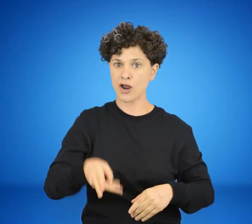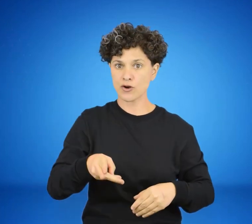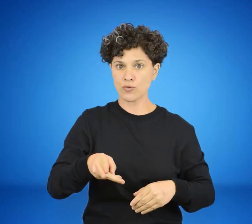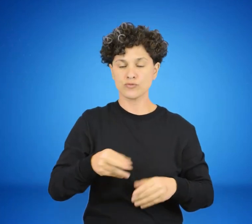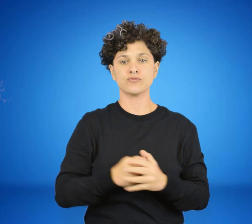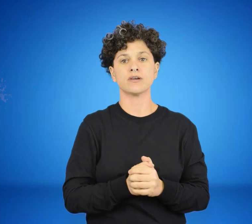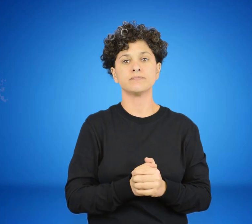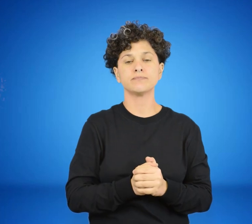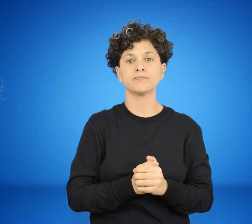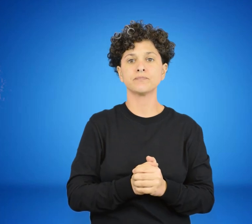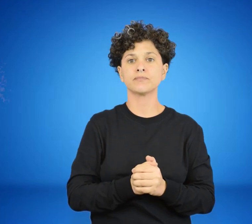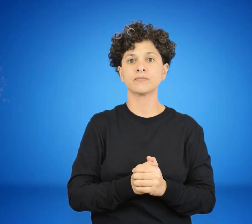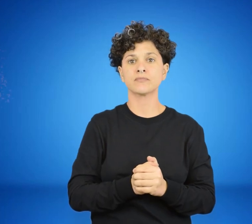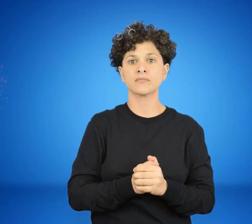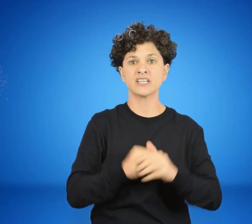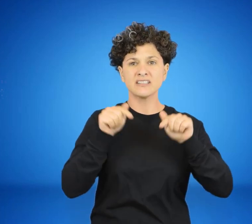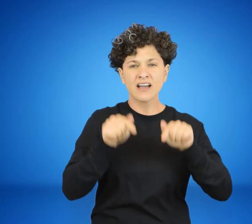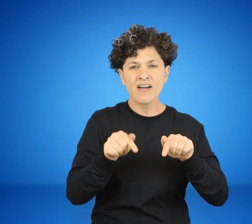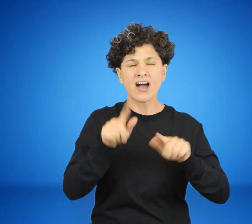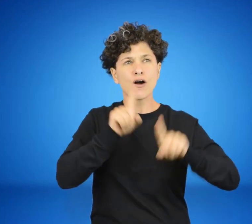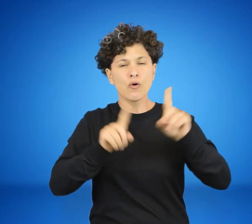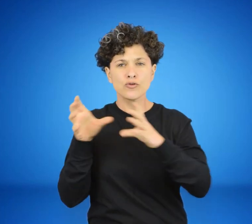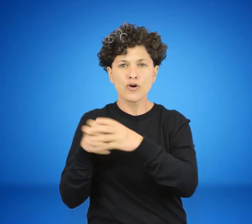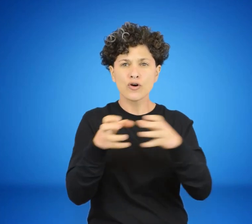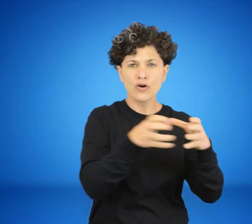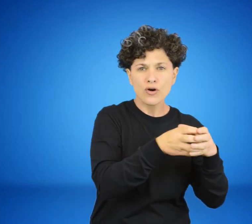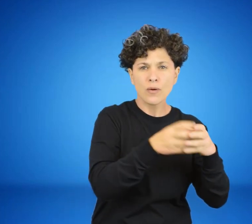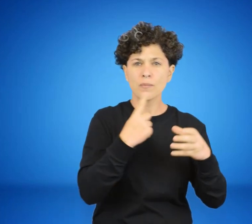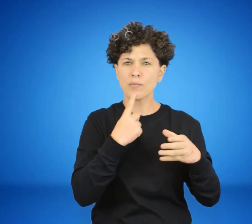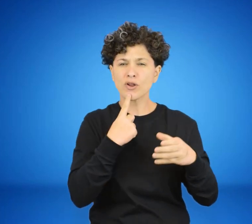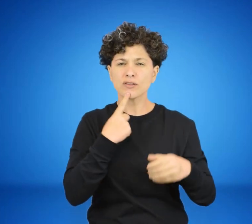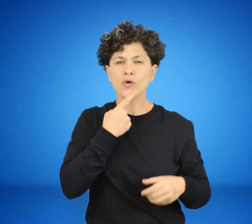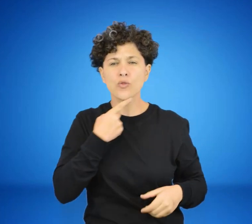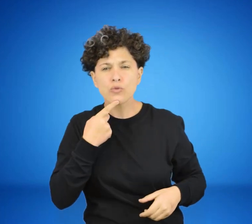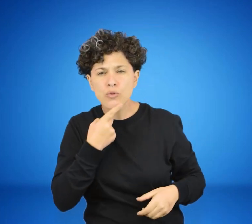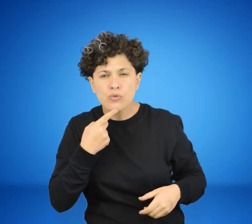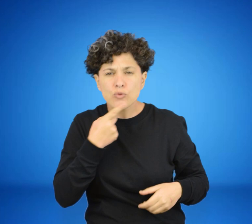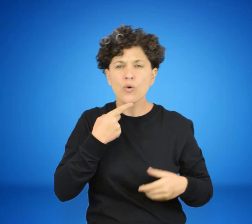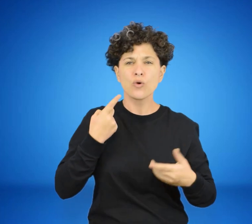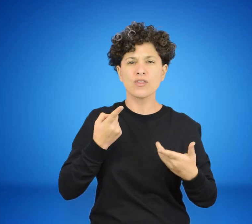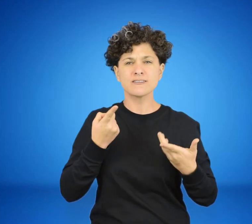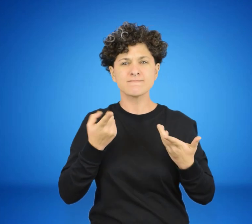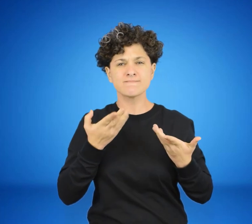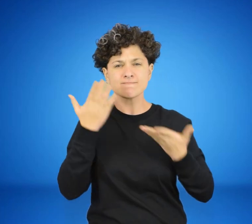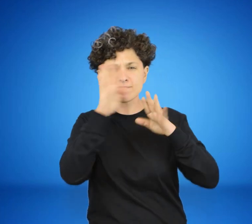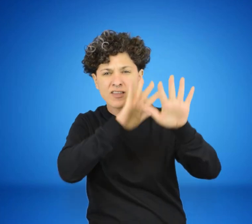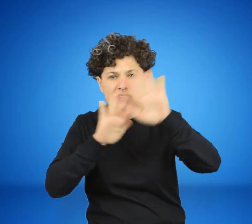del presidente de esa forma las reacciones dubitativas de las organizaciones políticas